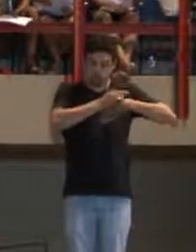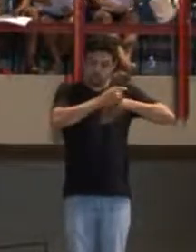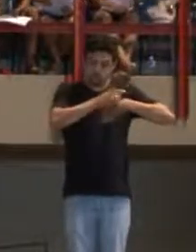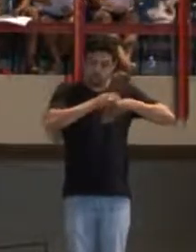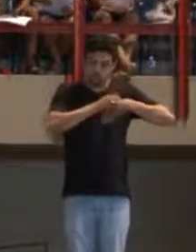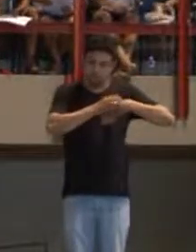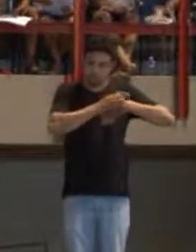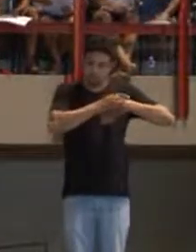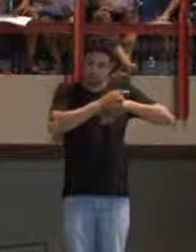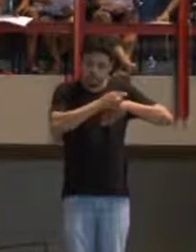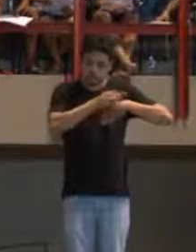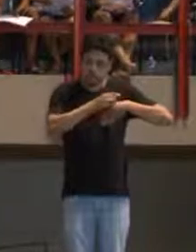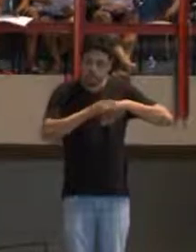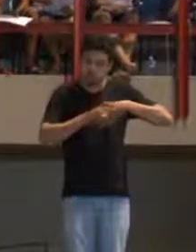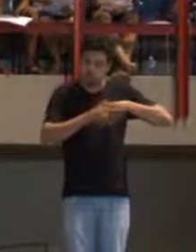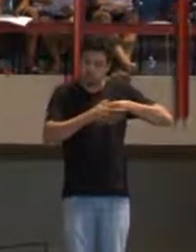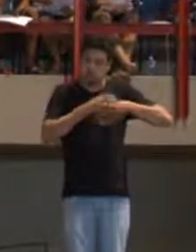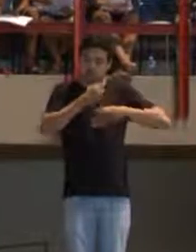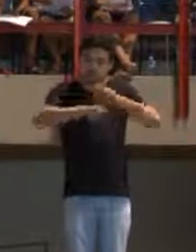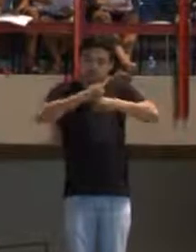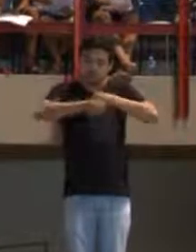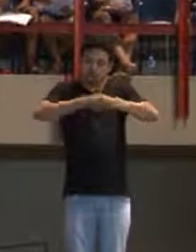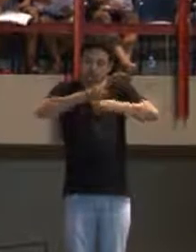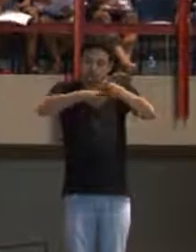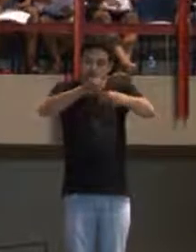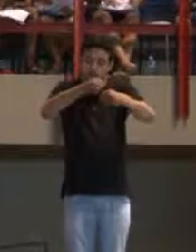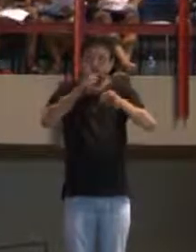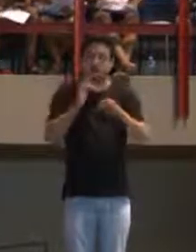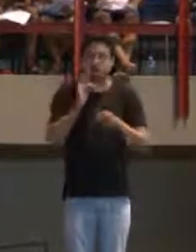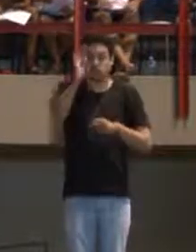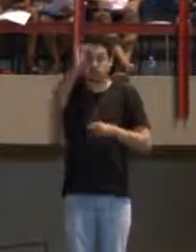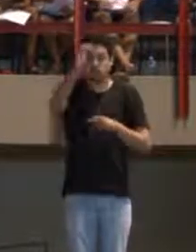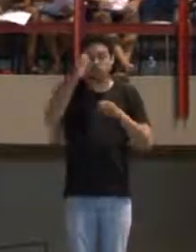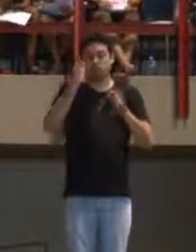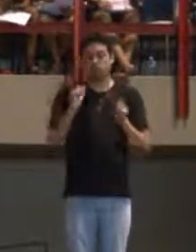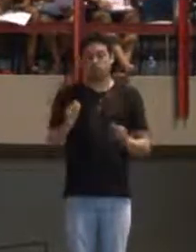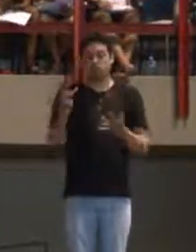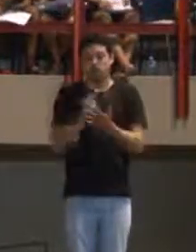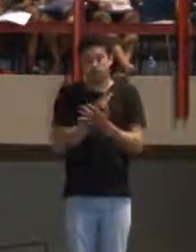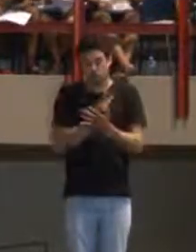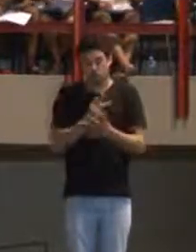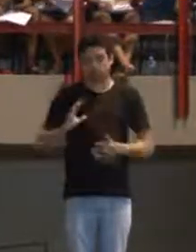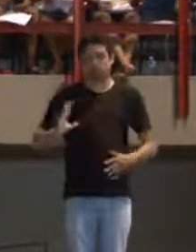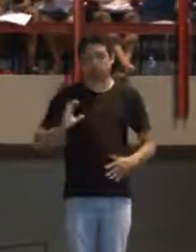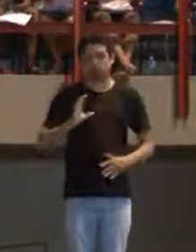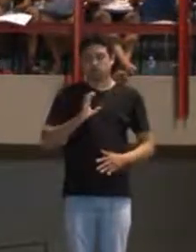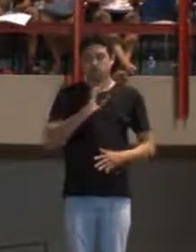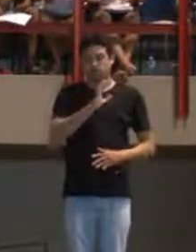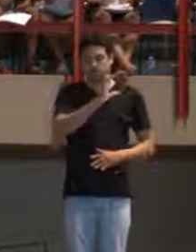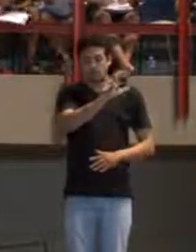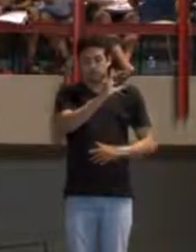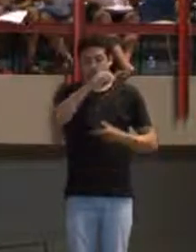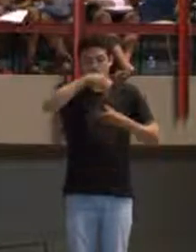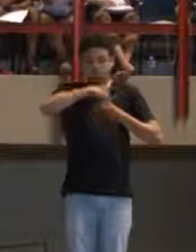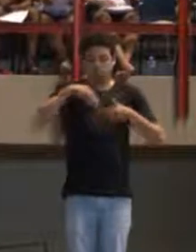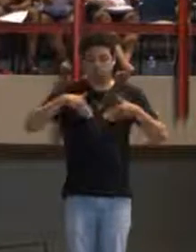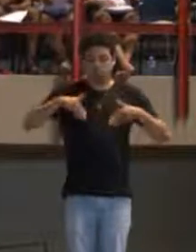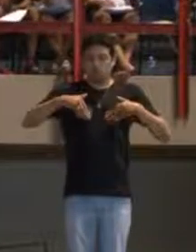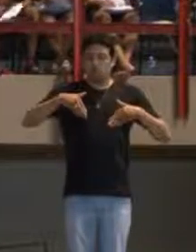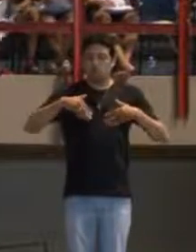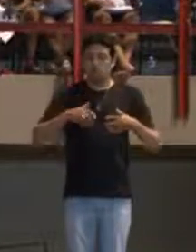a consequência disso, com o passar dos anos, é um aumento de probabilidade de câncer no pulmão,